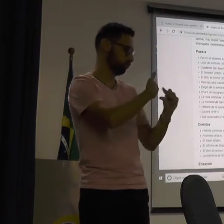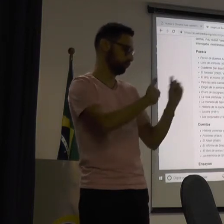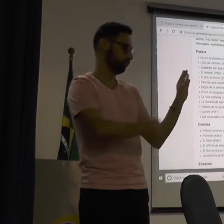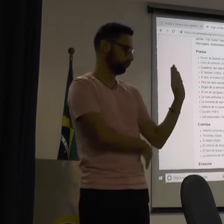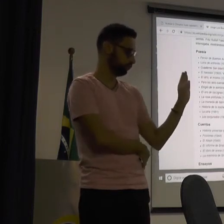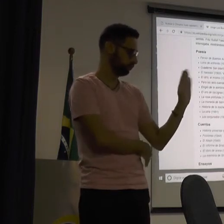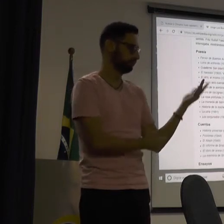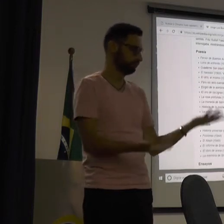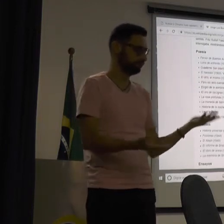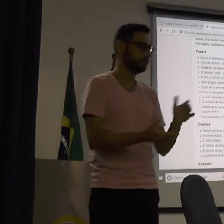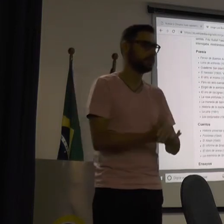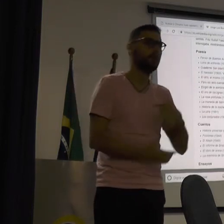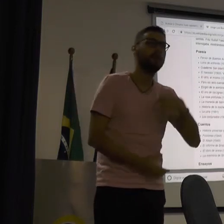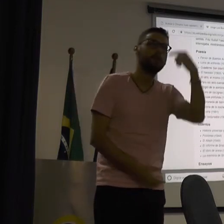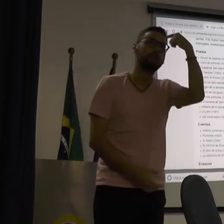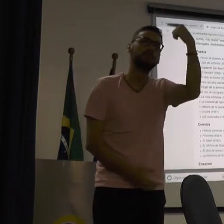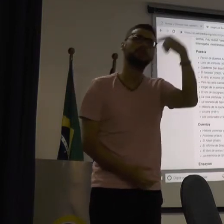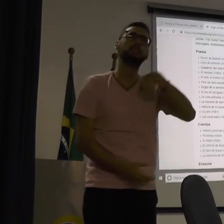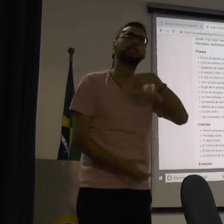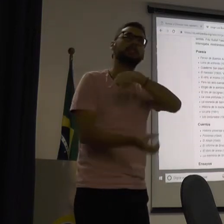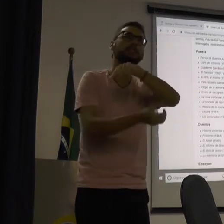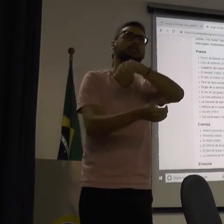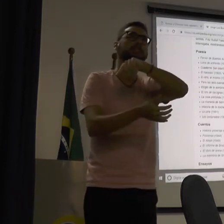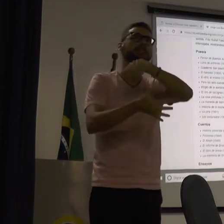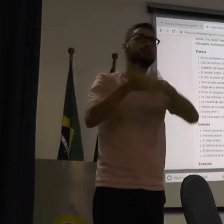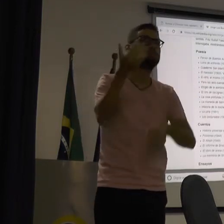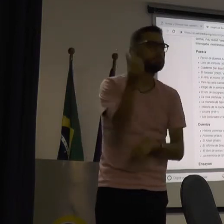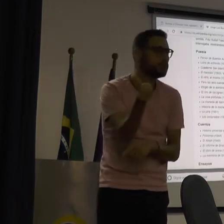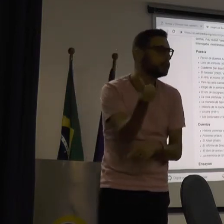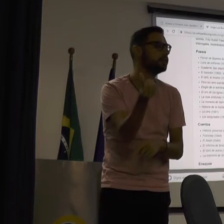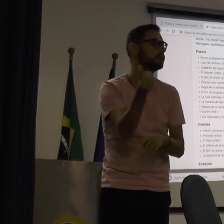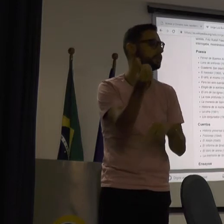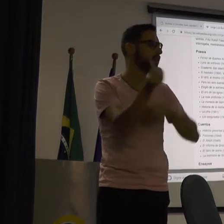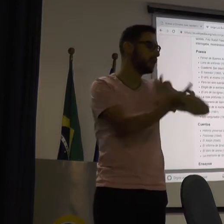assim 6 aspectos dos muitos, né?